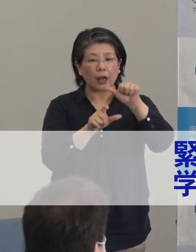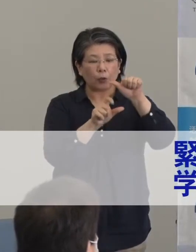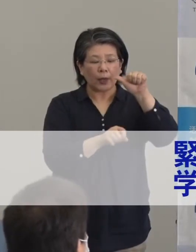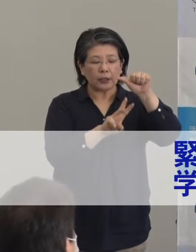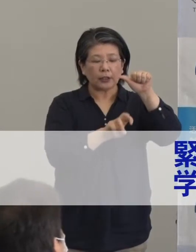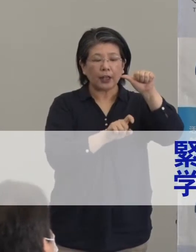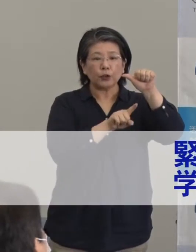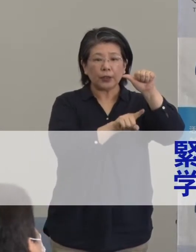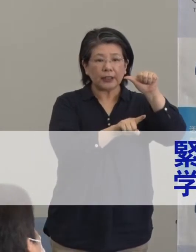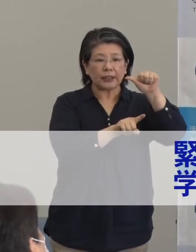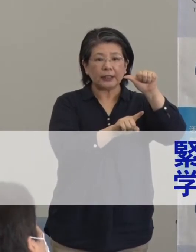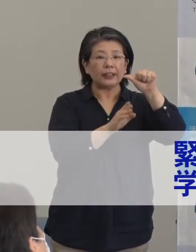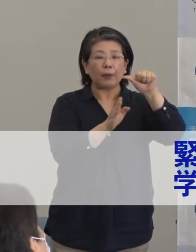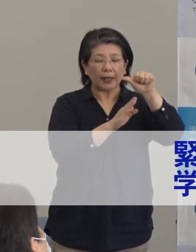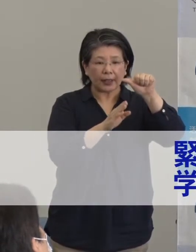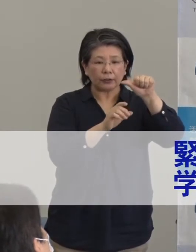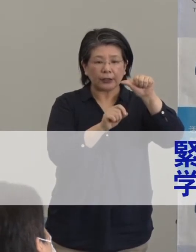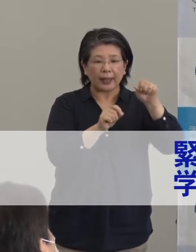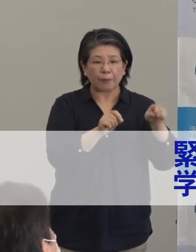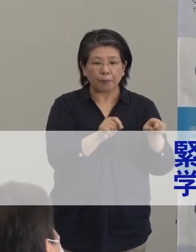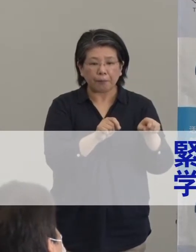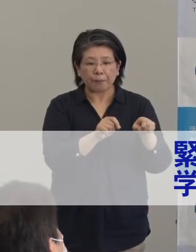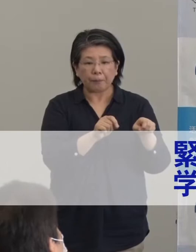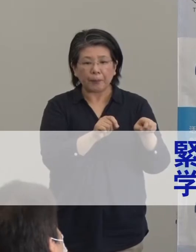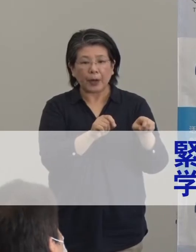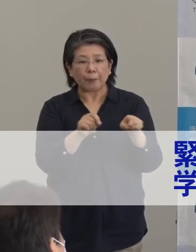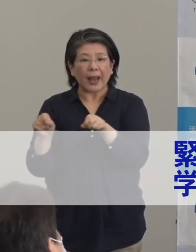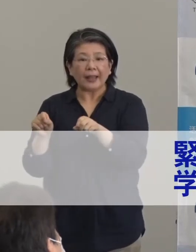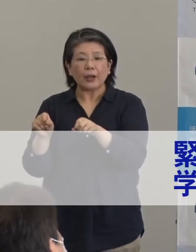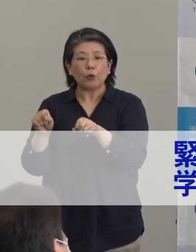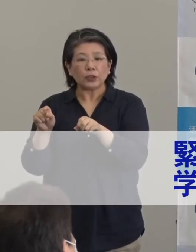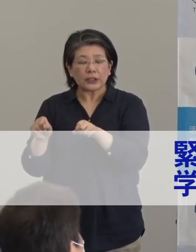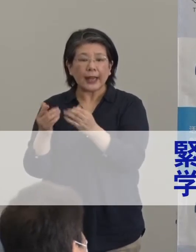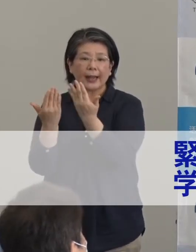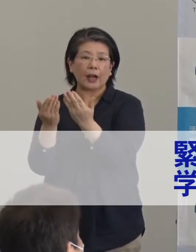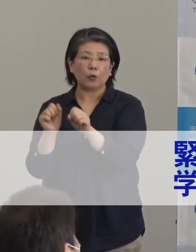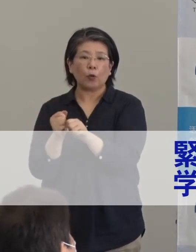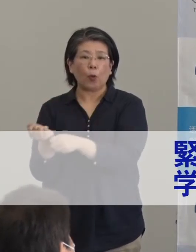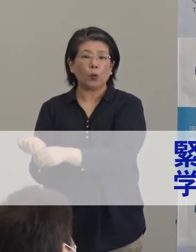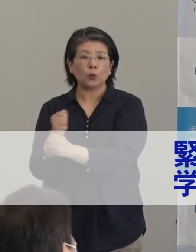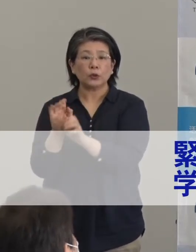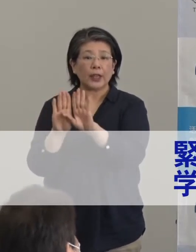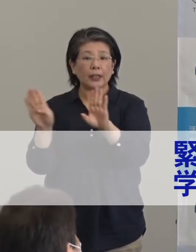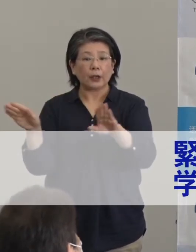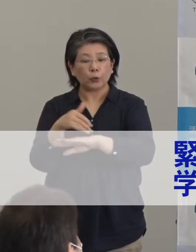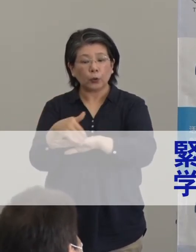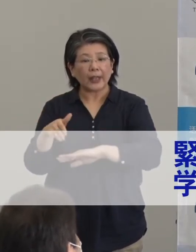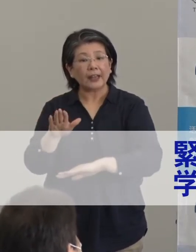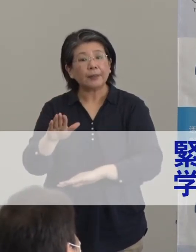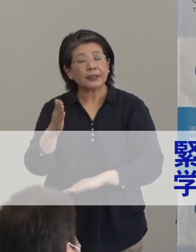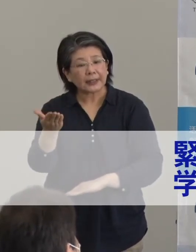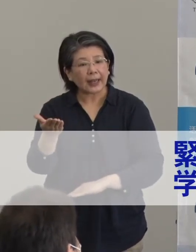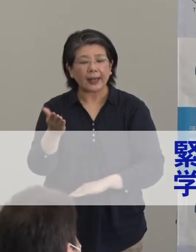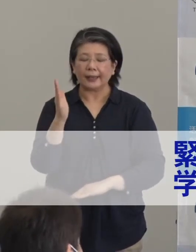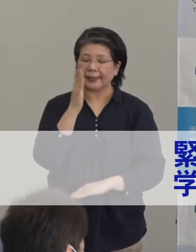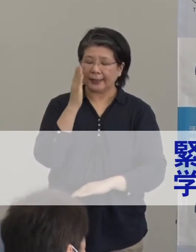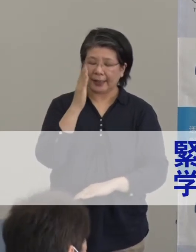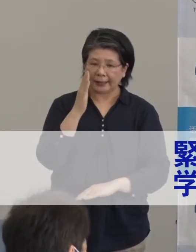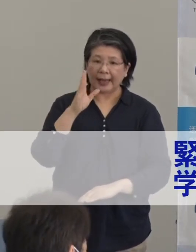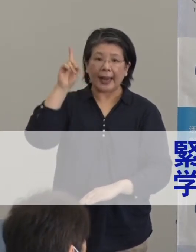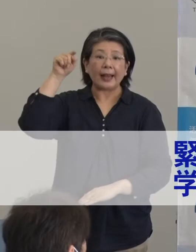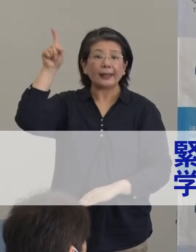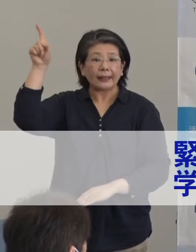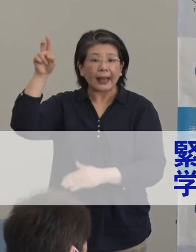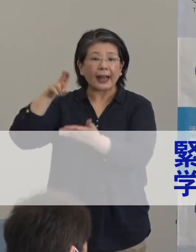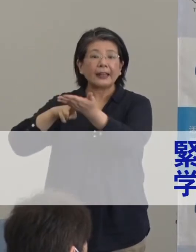前倒しというのはないですね。あと県の方が県立学校についてはあくまで31日まで休業ということで、その方針は変